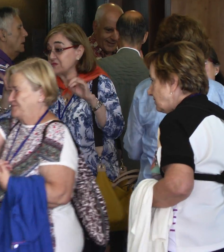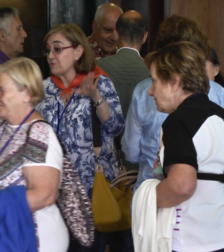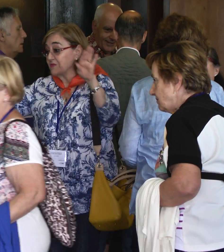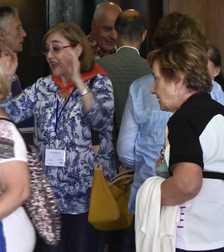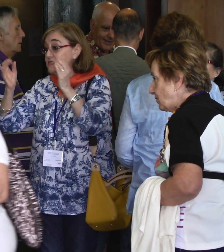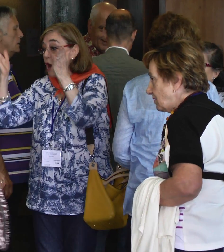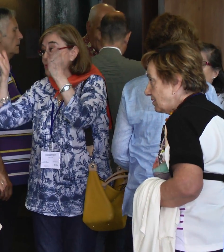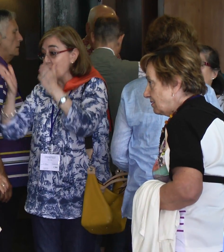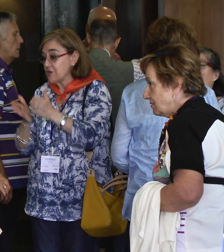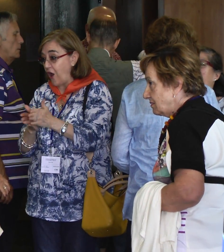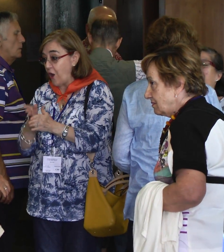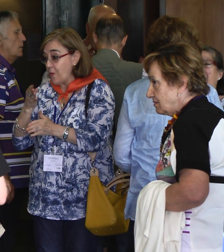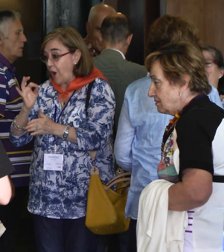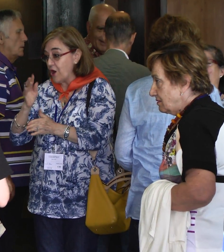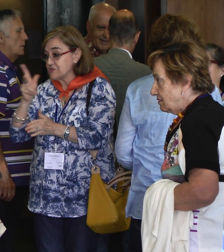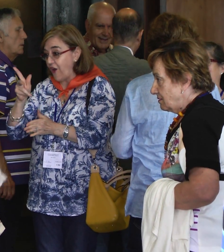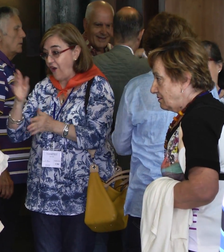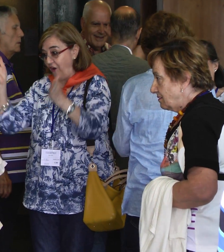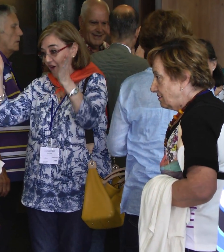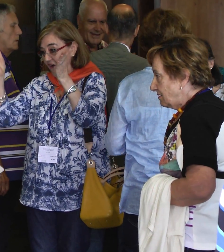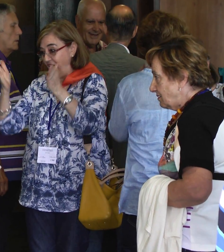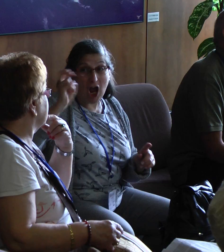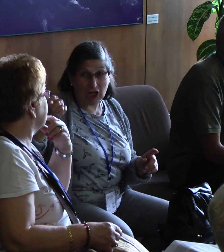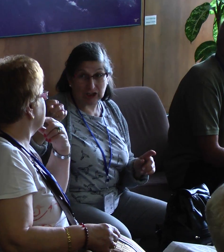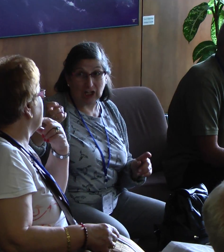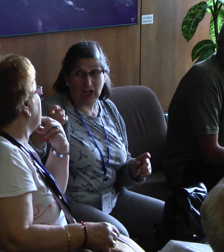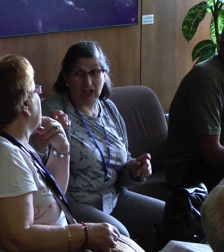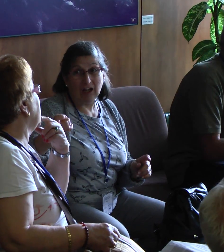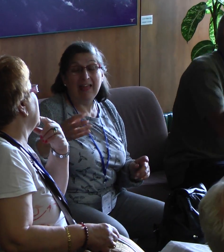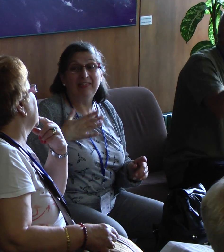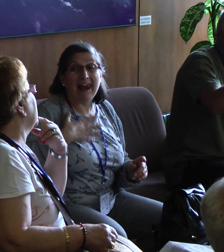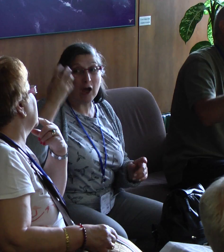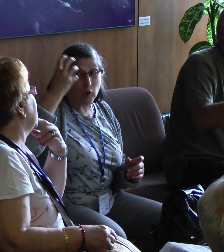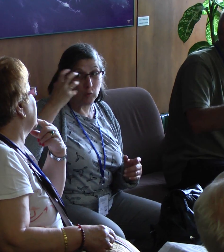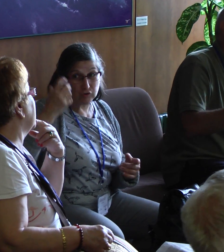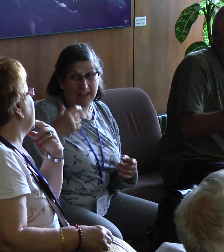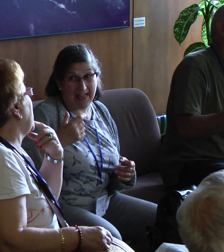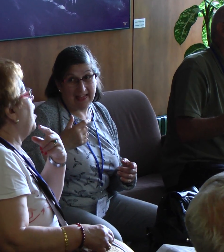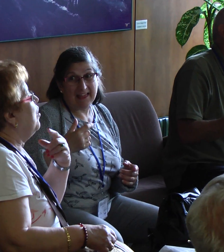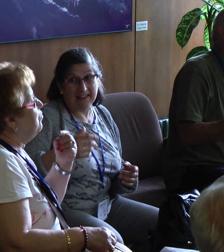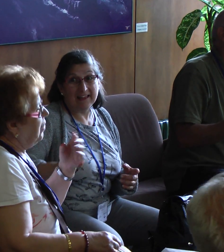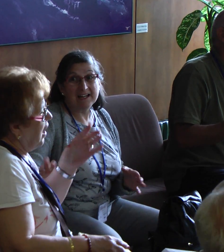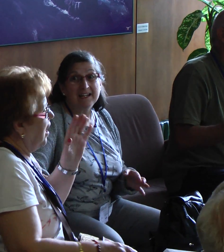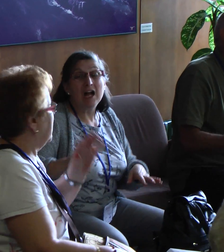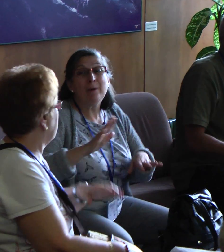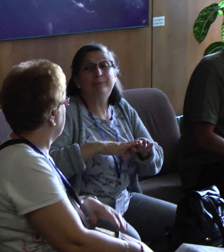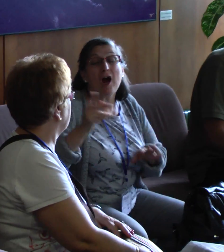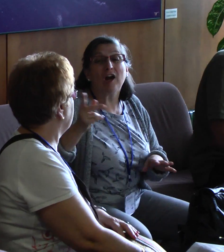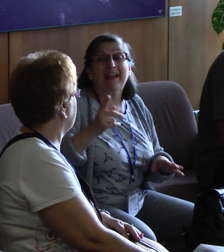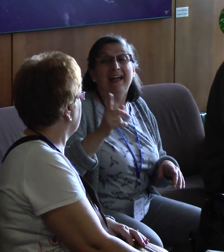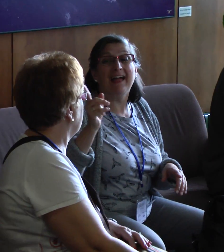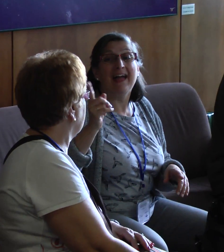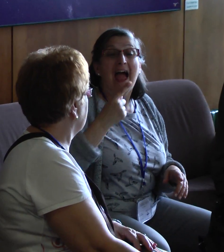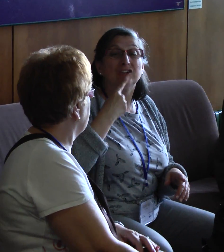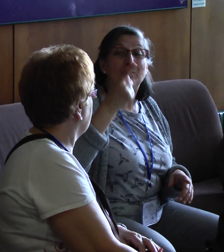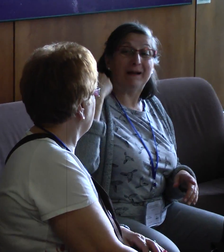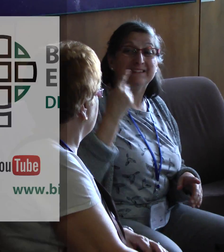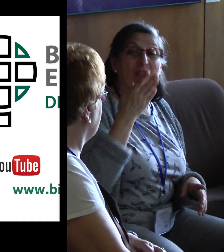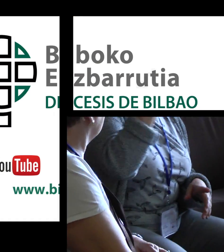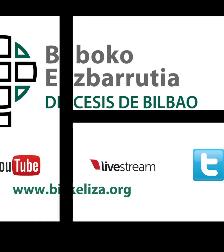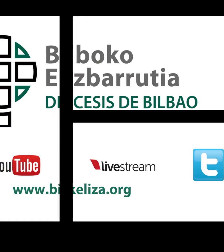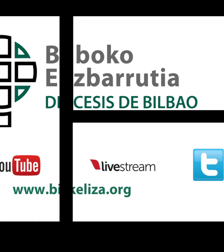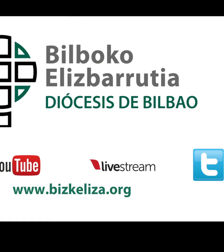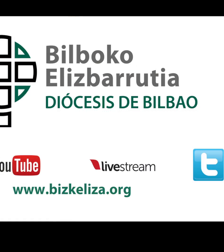euskal berba gern bihar bilb dauk hzu parte harza eta aenean amao da